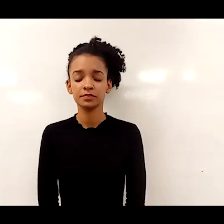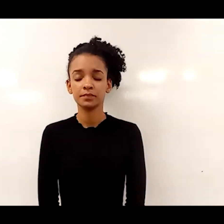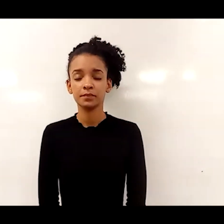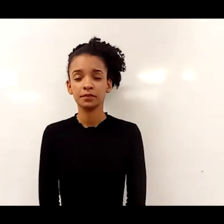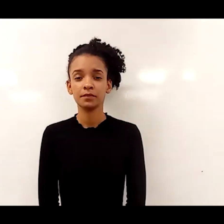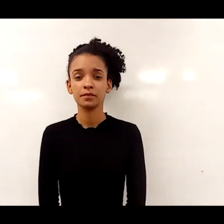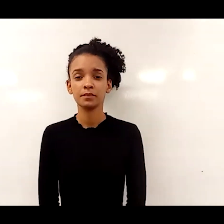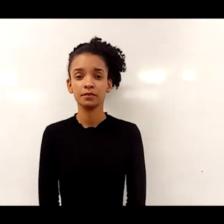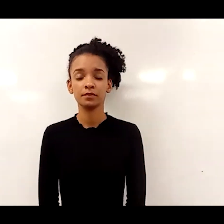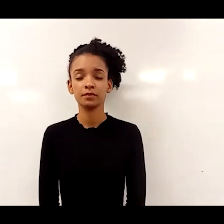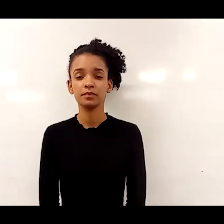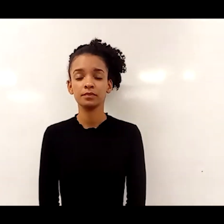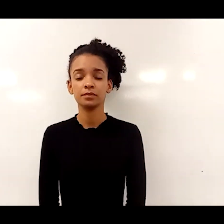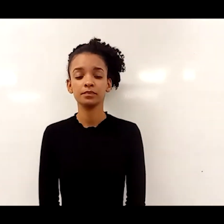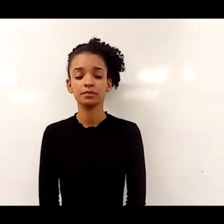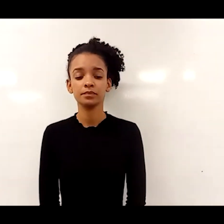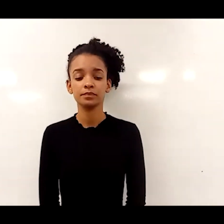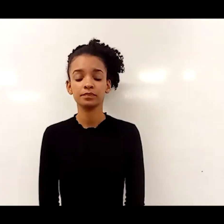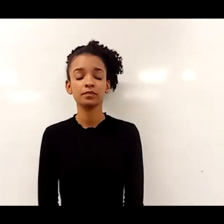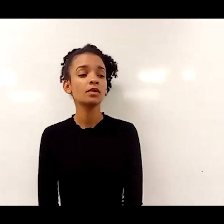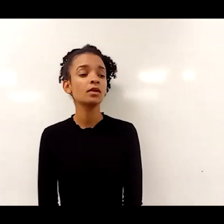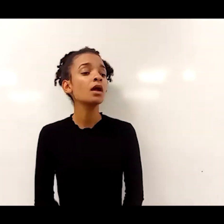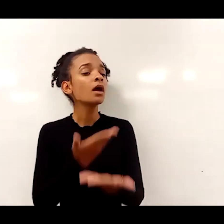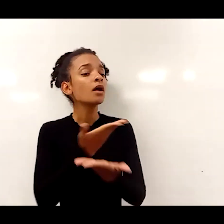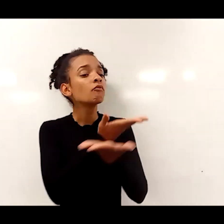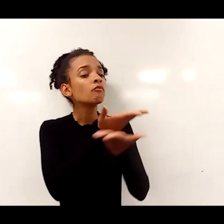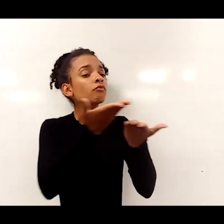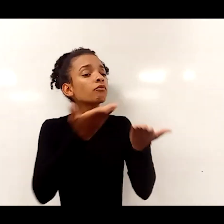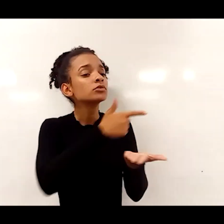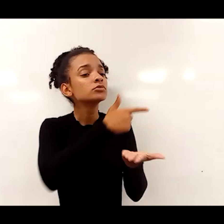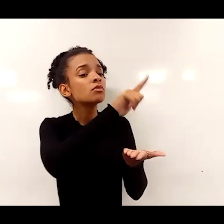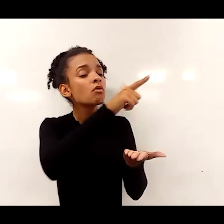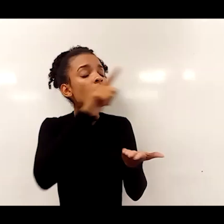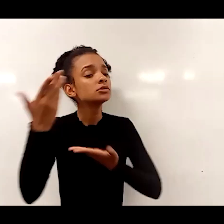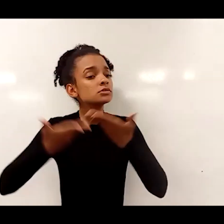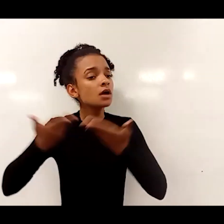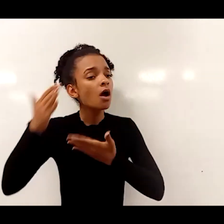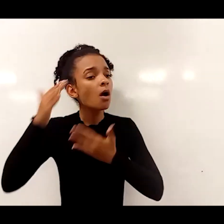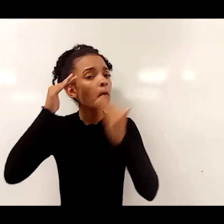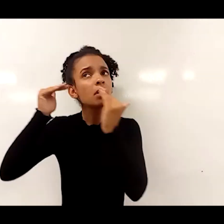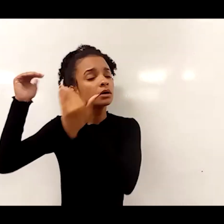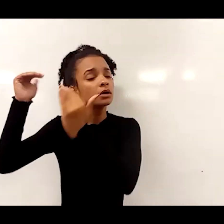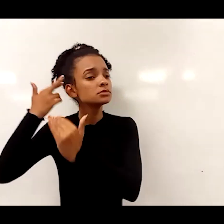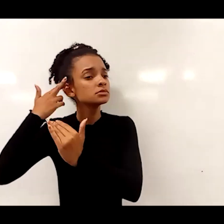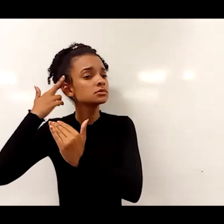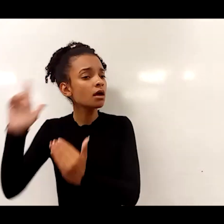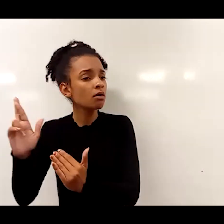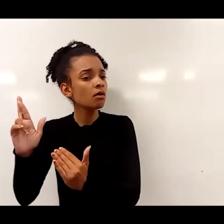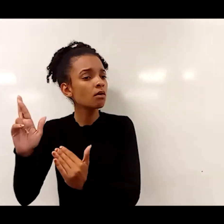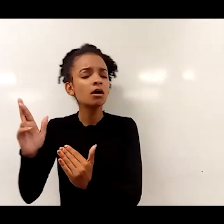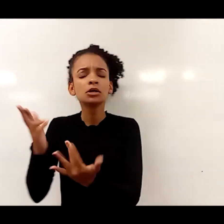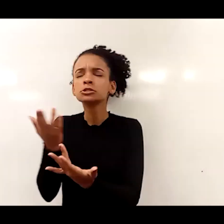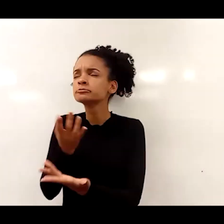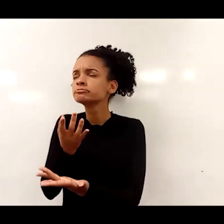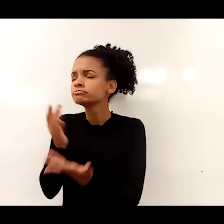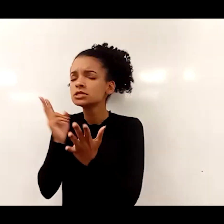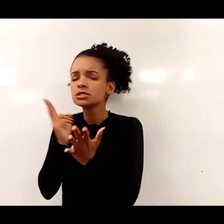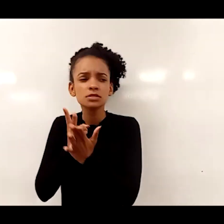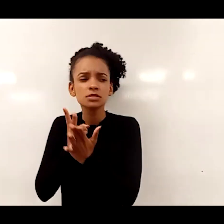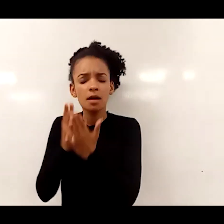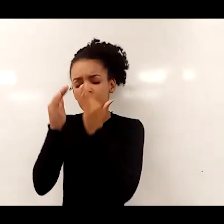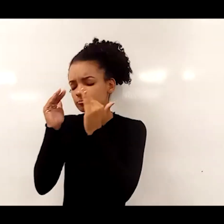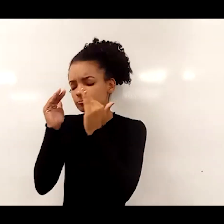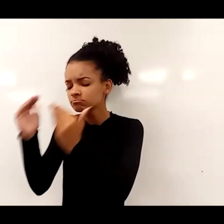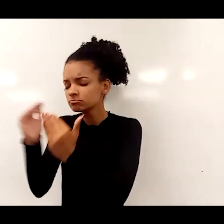Quanto a vós, outros servos, obedecei ao vosso Senhor segundo a carne, com temor e tremor, na sinceridade do vosso coração, como a Cristo,